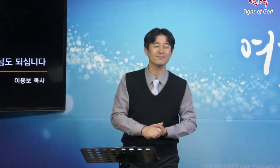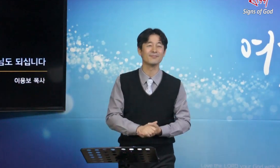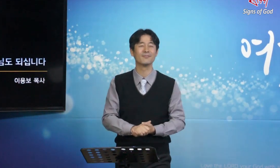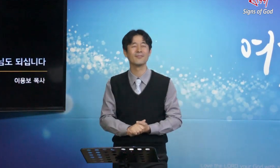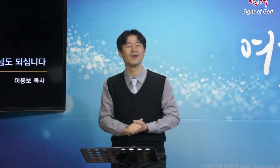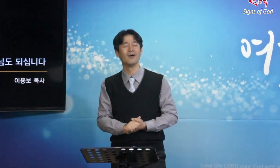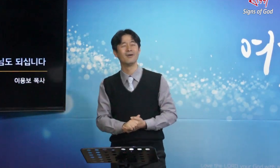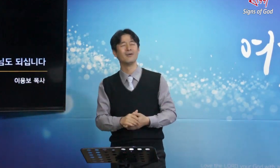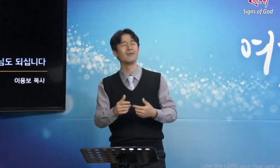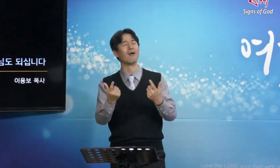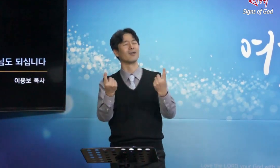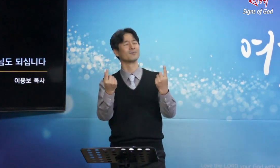있습니다.